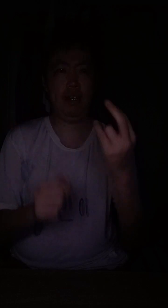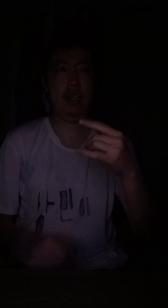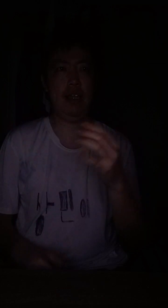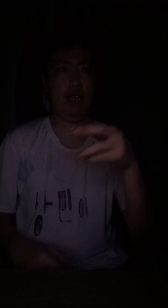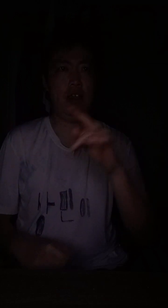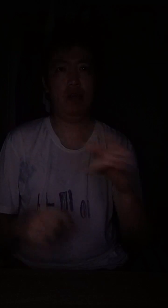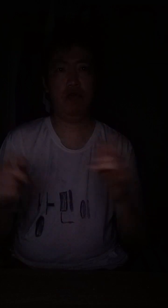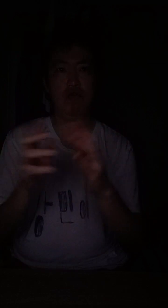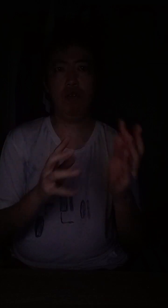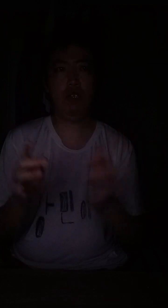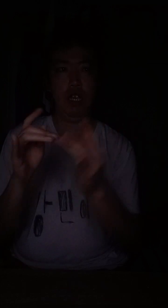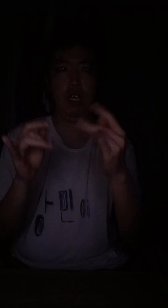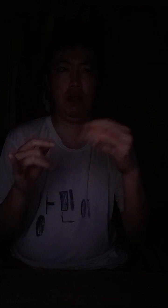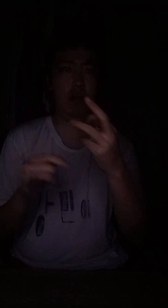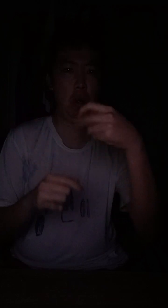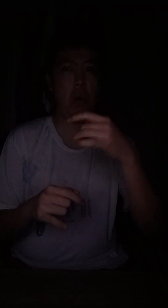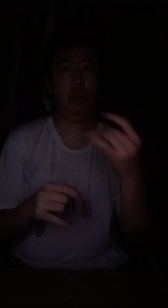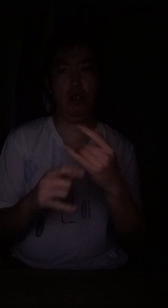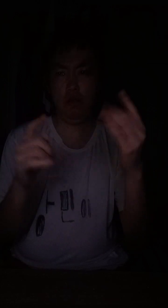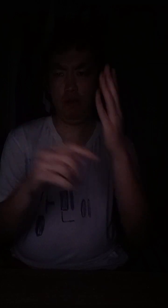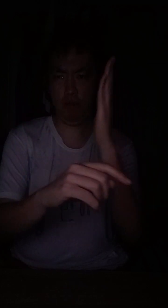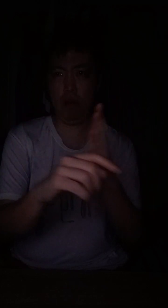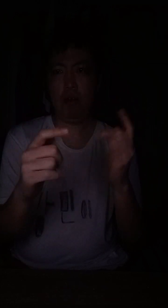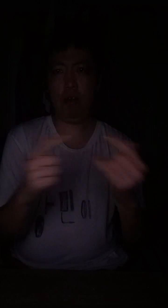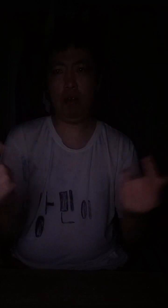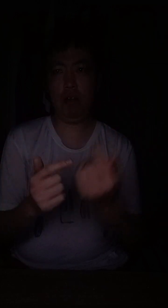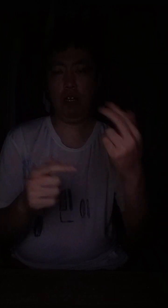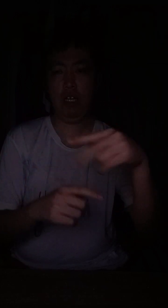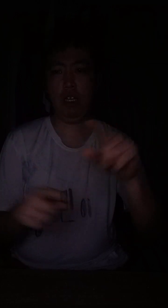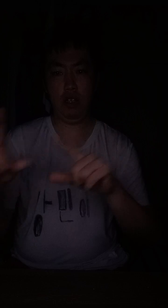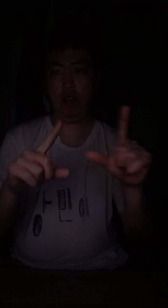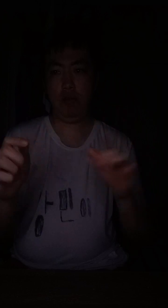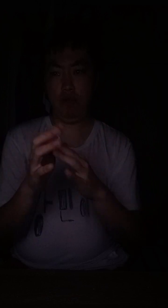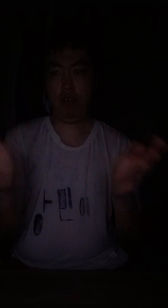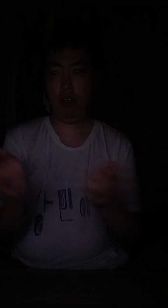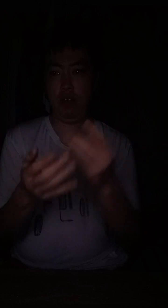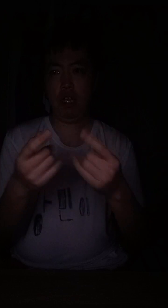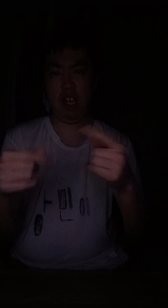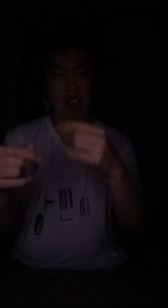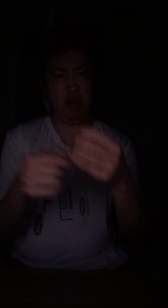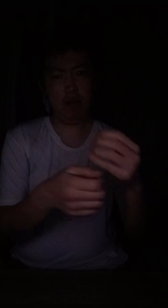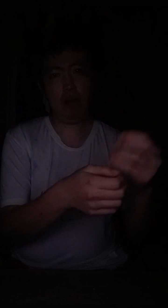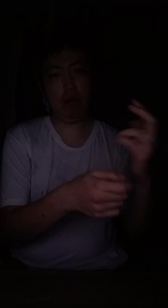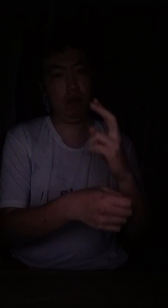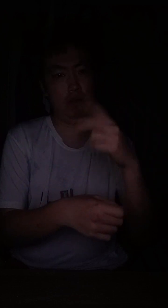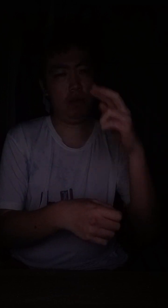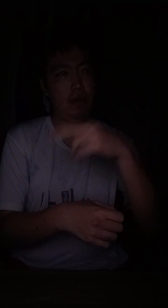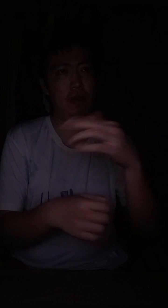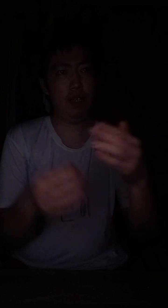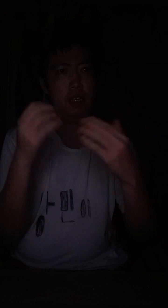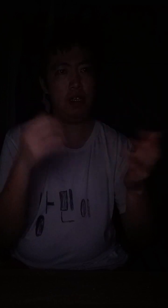사장 후보자의 임명 효력을 멈춰달라며 야권 성향 이사들이 낸 가처분 신청을 법원이 받아들이지